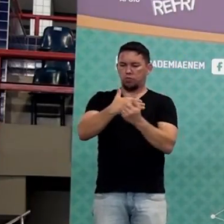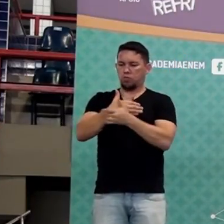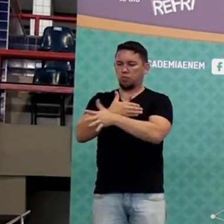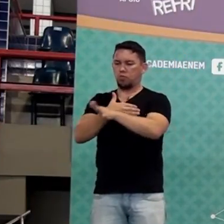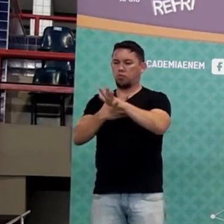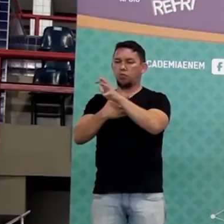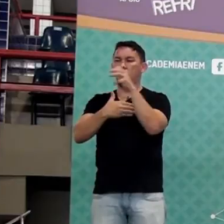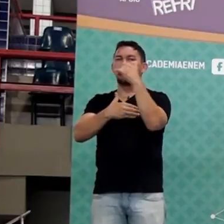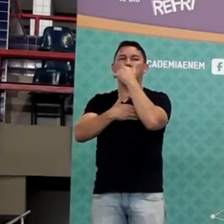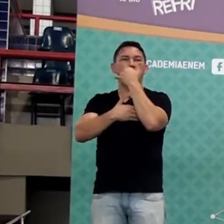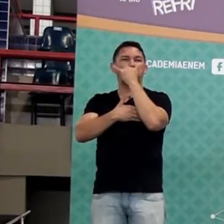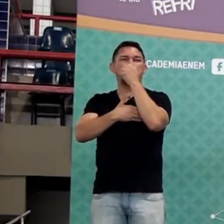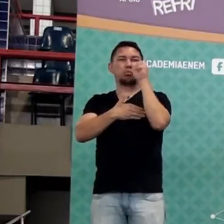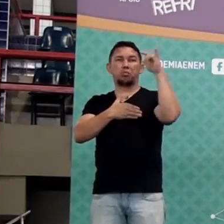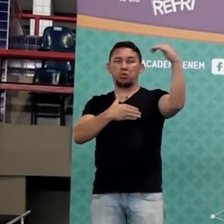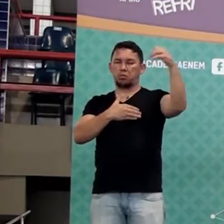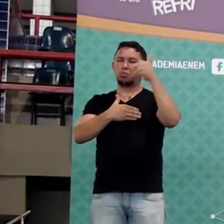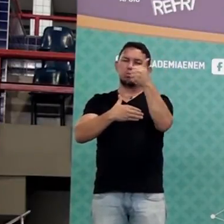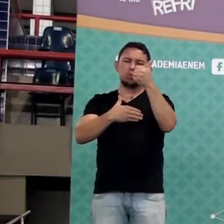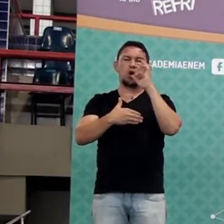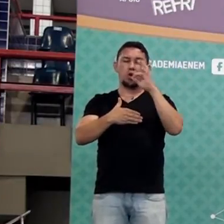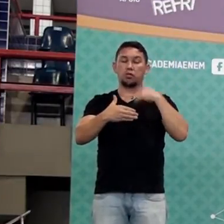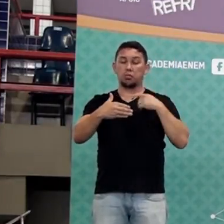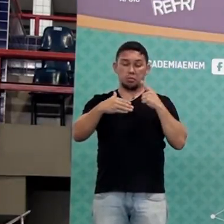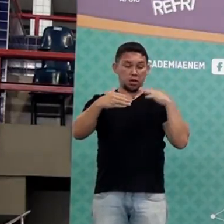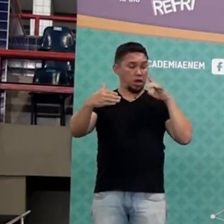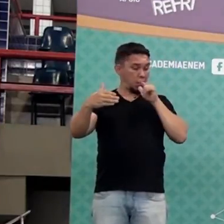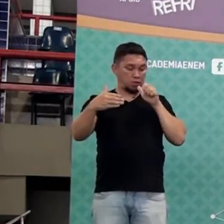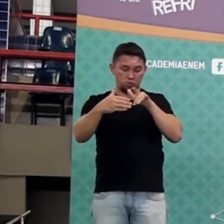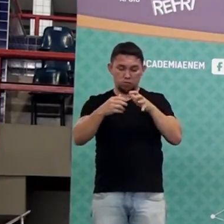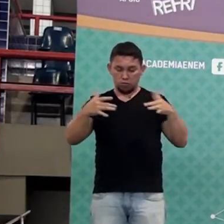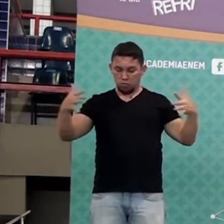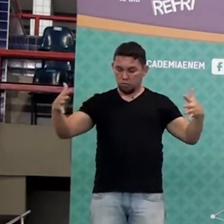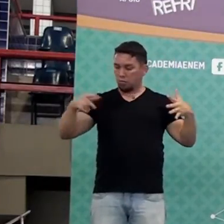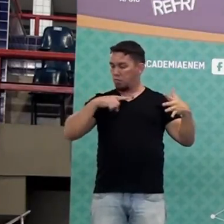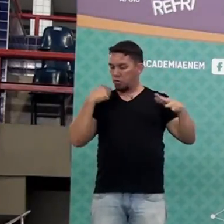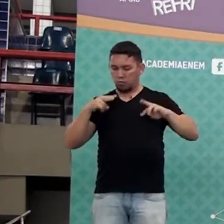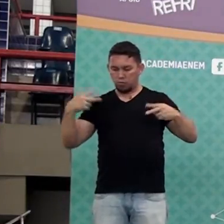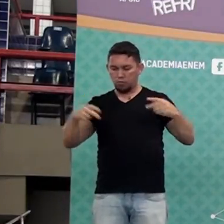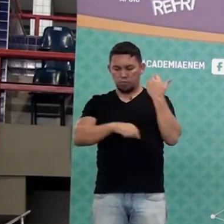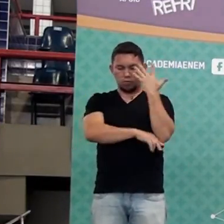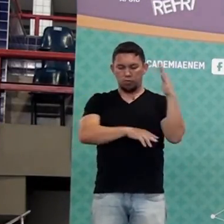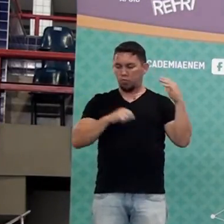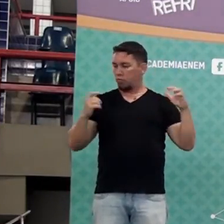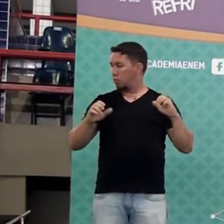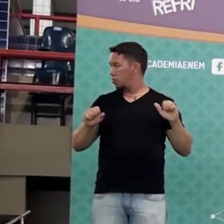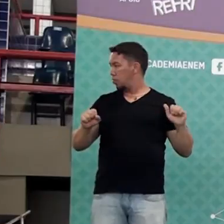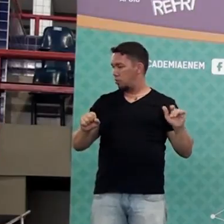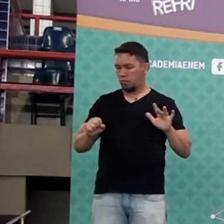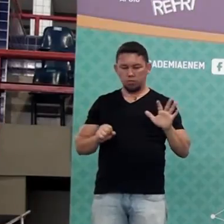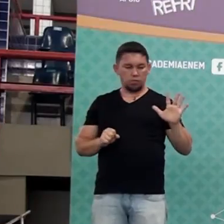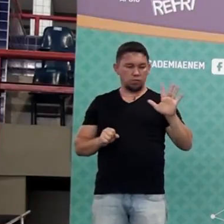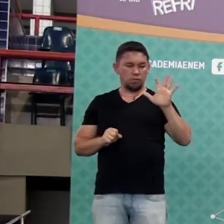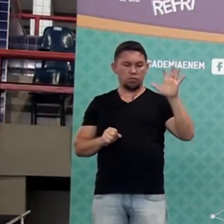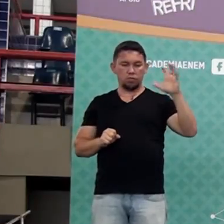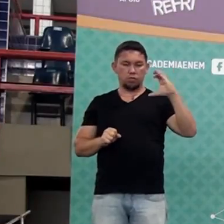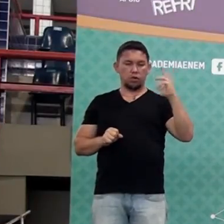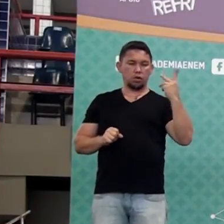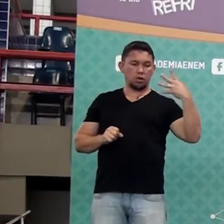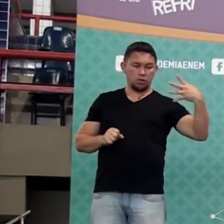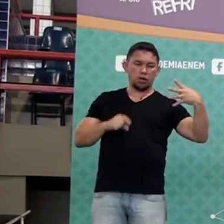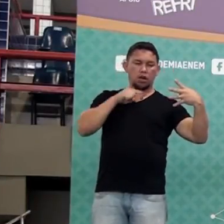pela decomposição dos vegetais e animais que morreram com o alagamento, vai ter liberação de metano.